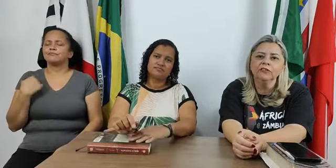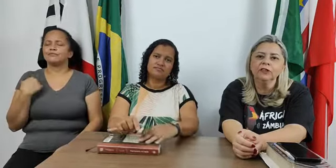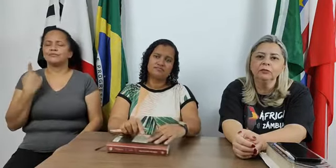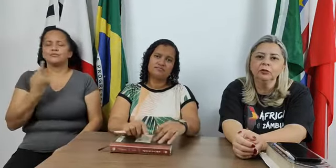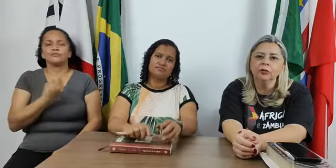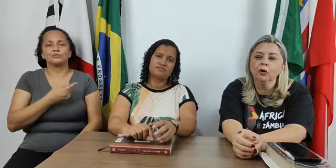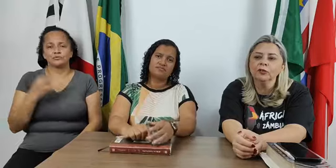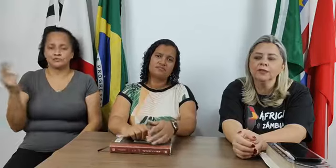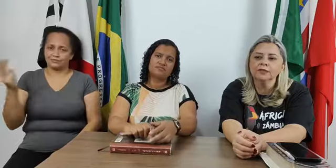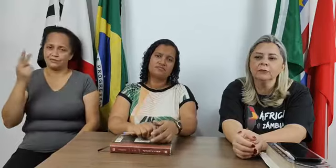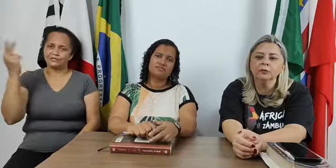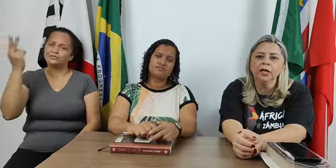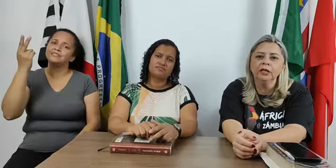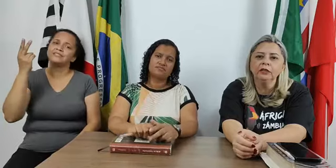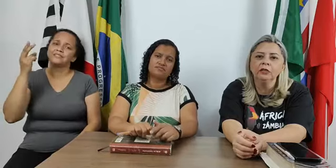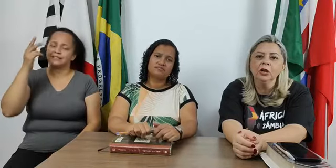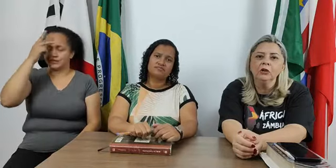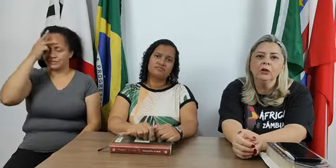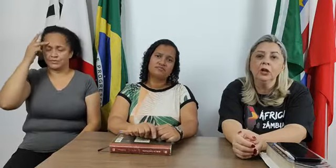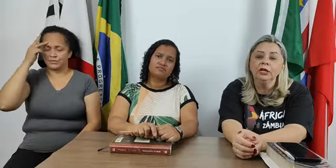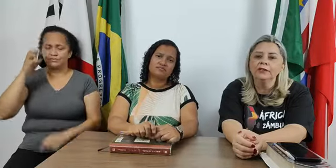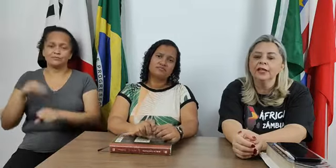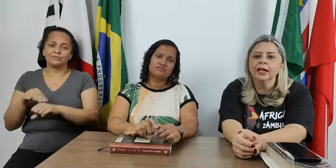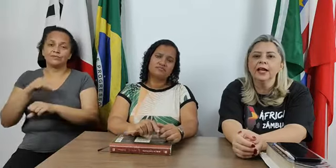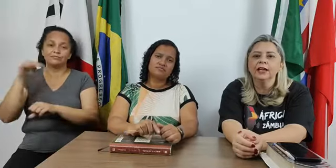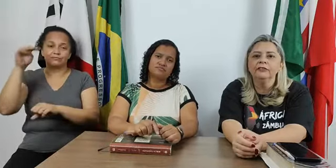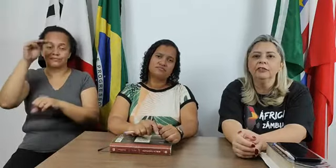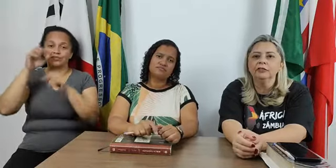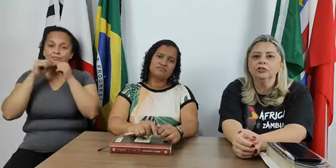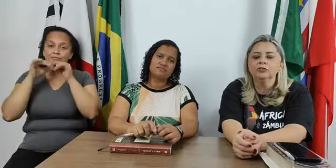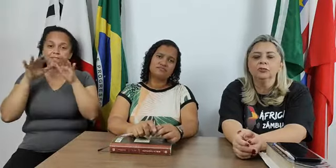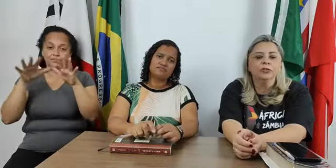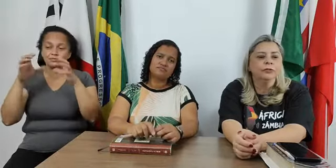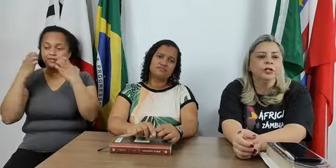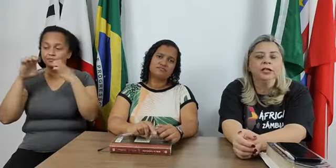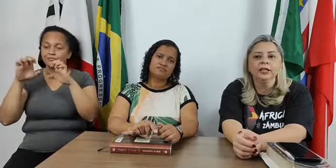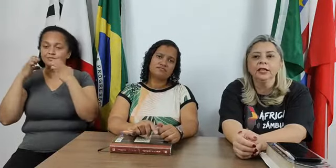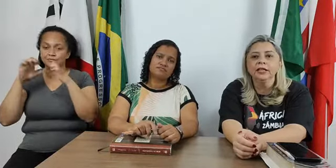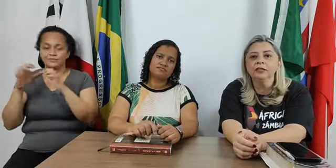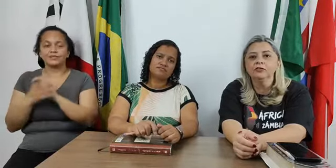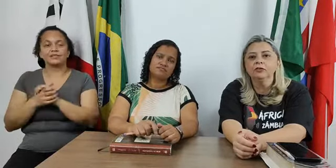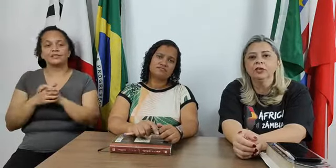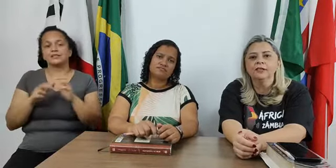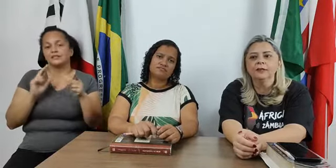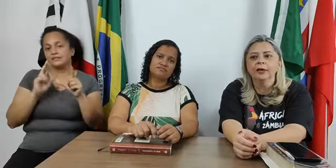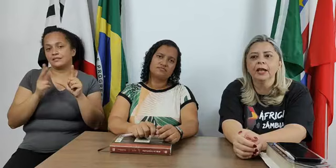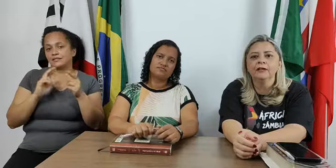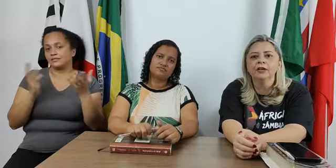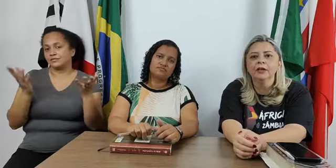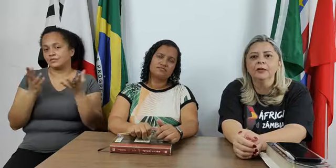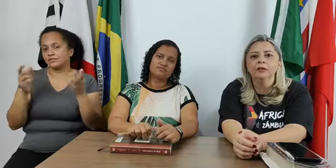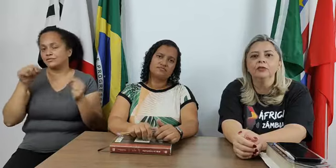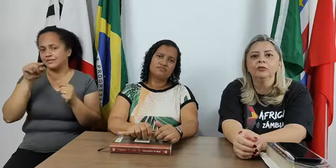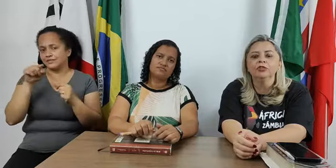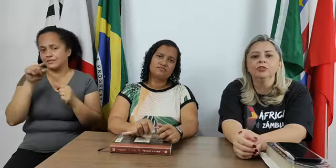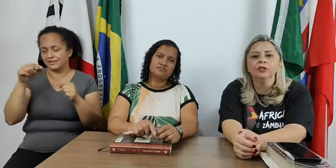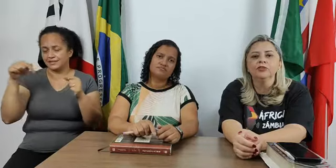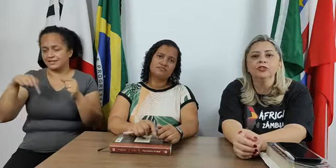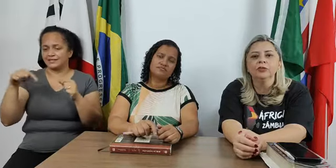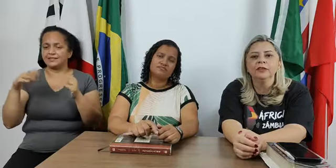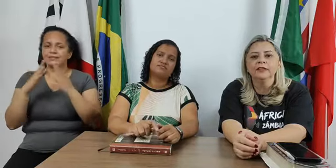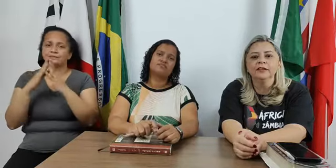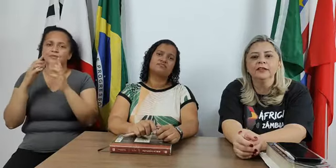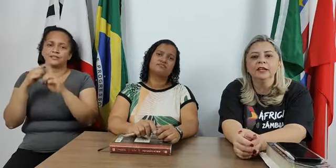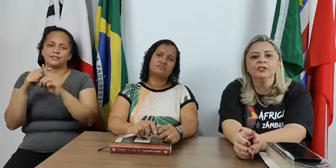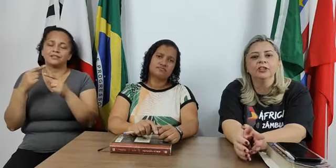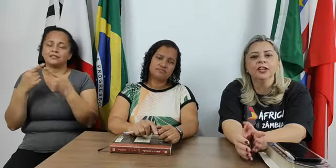Deus está fazendo por nós nesse momento. Olha, essa live, hoje você poderia estar aqui escutando essa palavra, mas hoje Deus